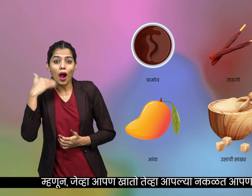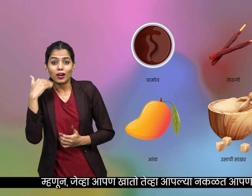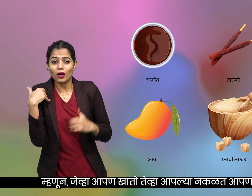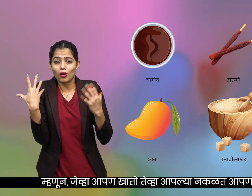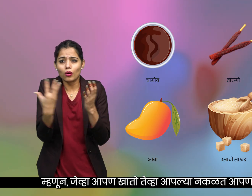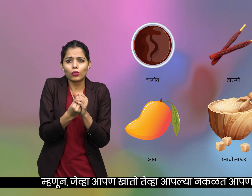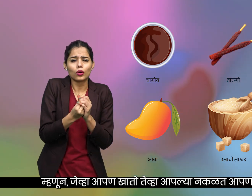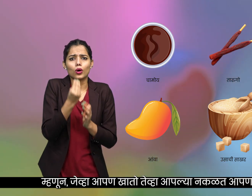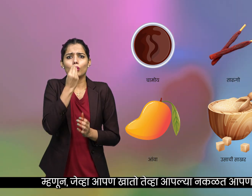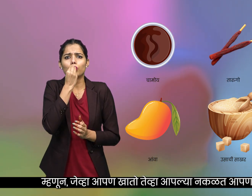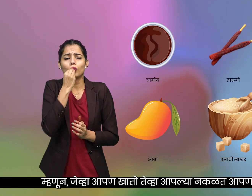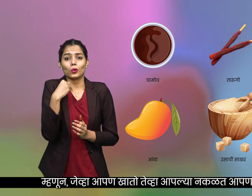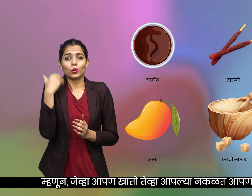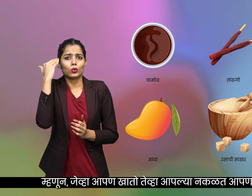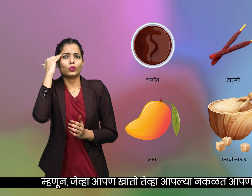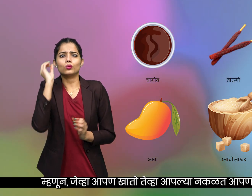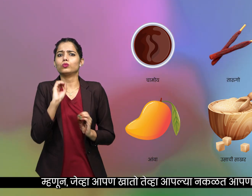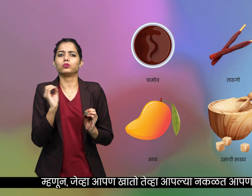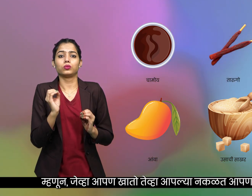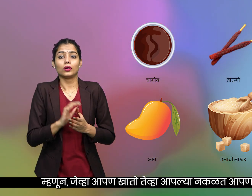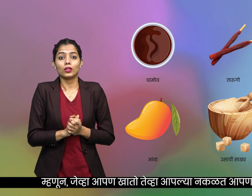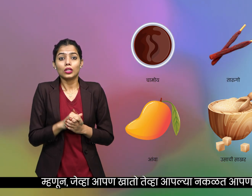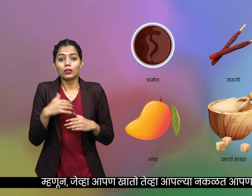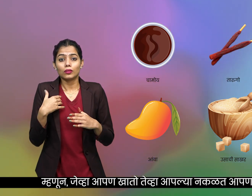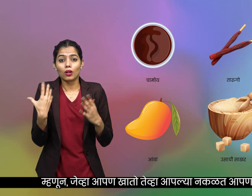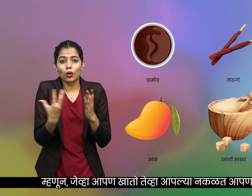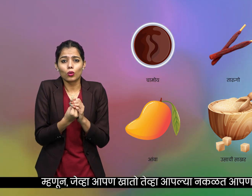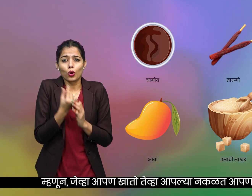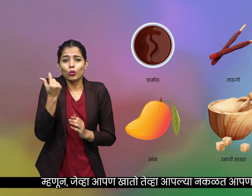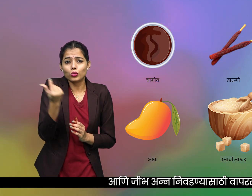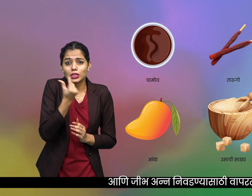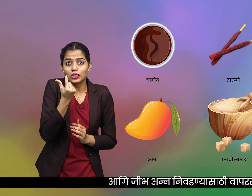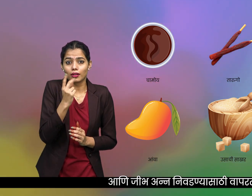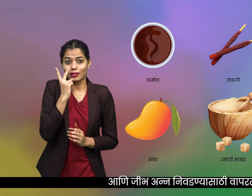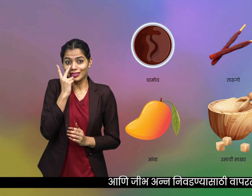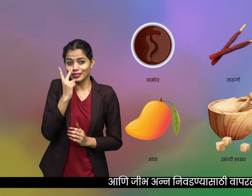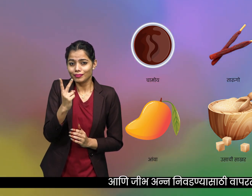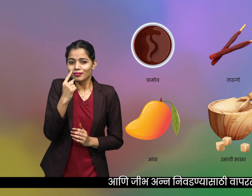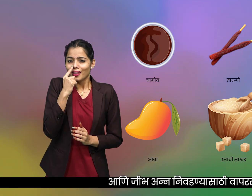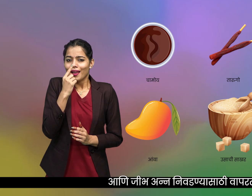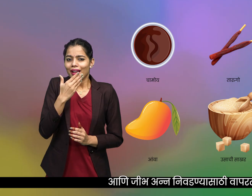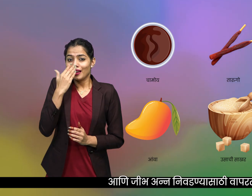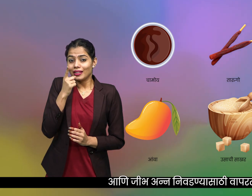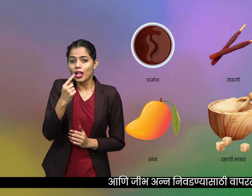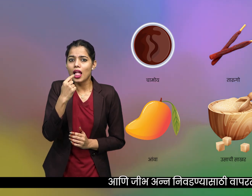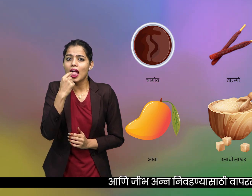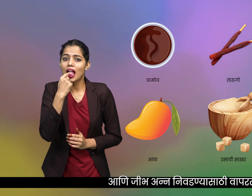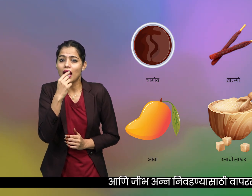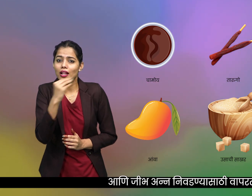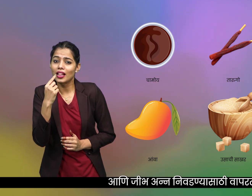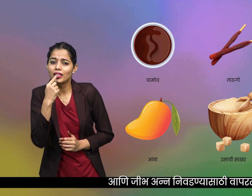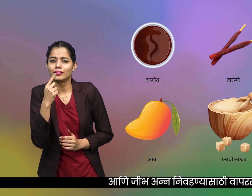म्हणून जेव्हा आपण खातो तेव्हा आपल्या नकळत आपली दृष्टी, नाक, जीभ अन्न निवडण्यासाठी वापरतो.